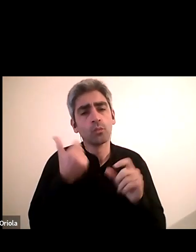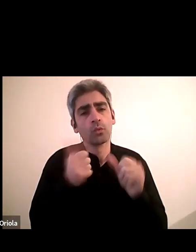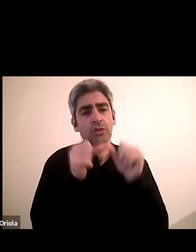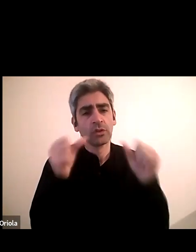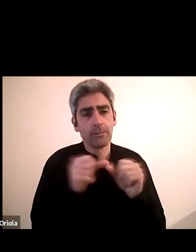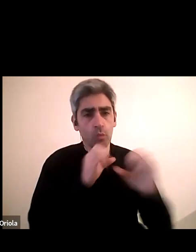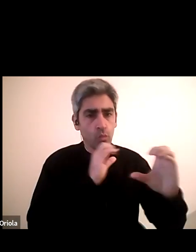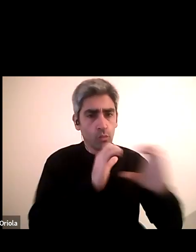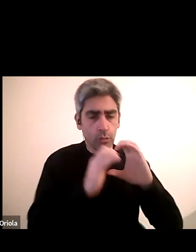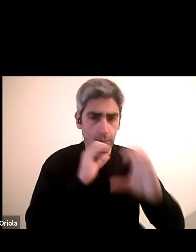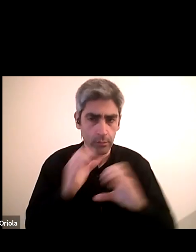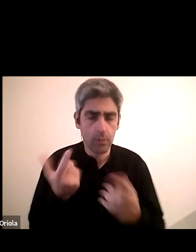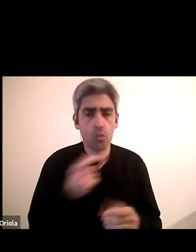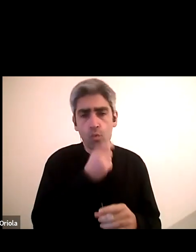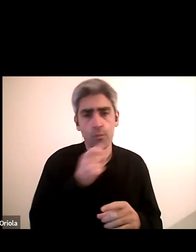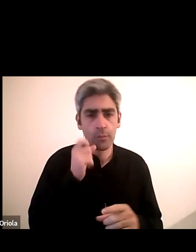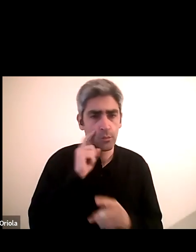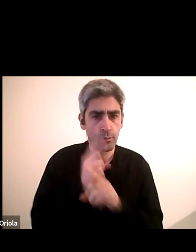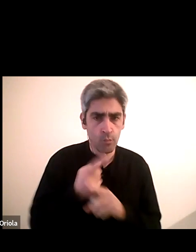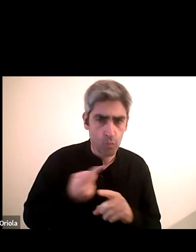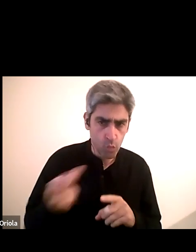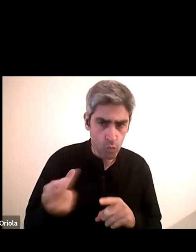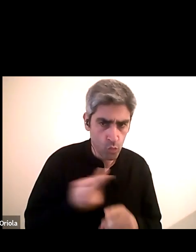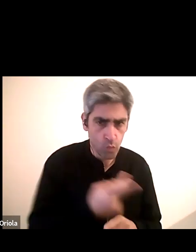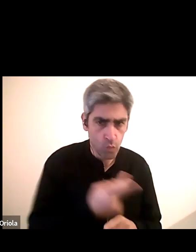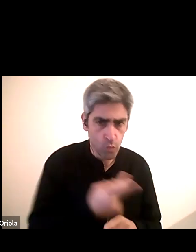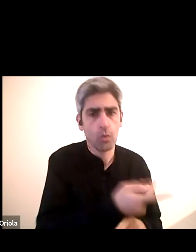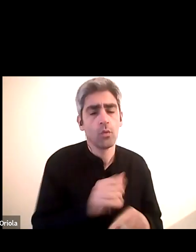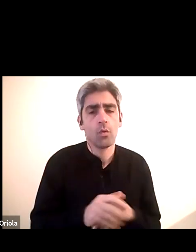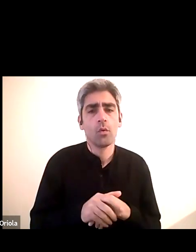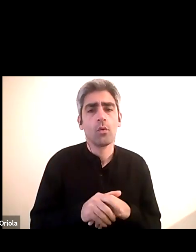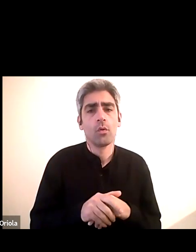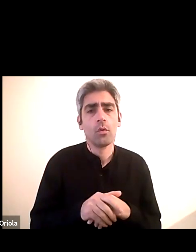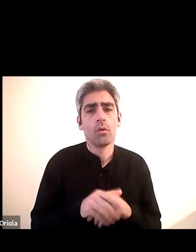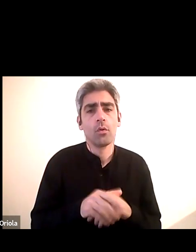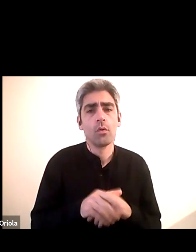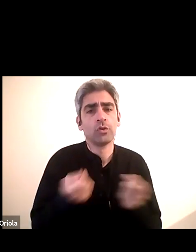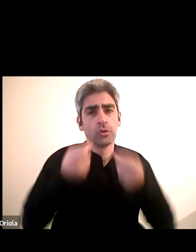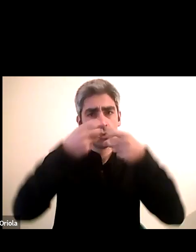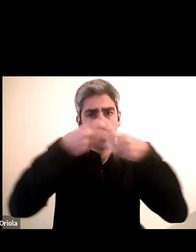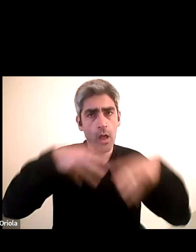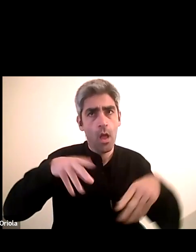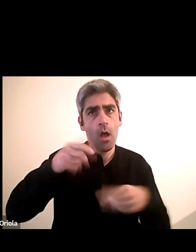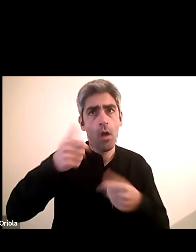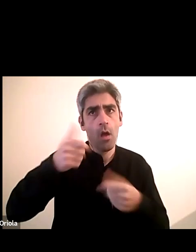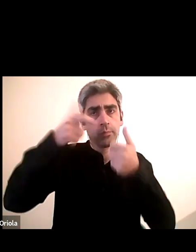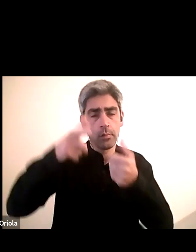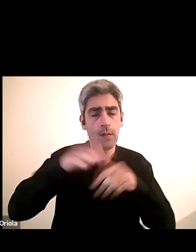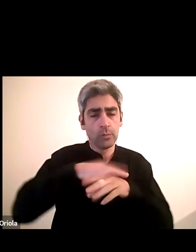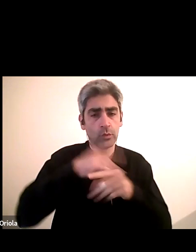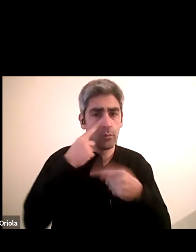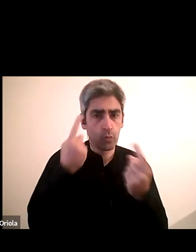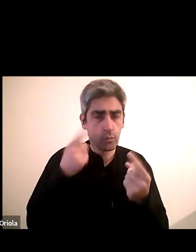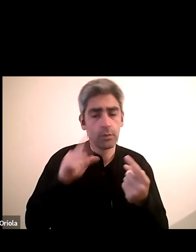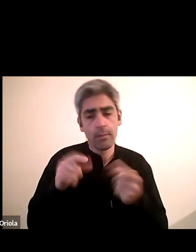num sistema de compromisso mútuo entre os órgãos de gestão da administração pública e os